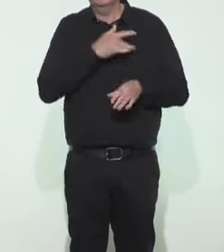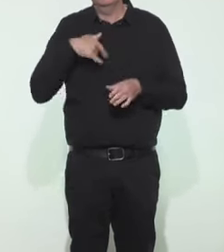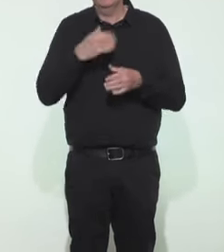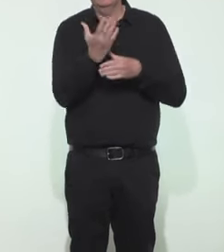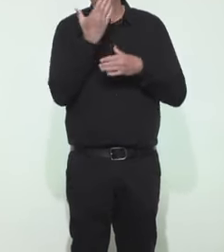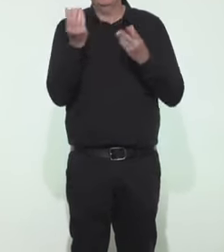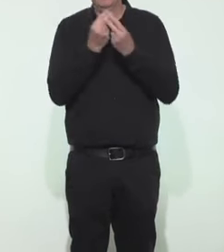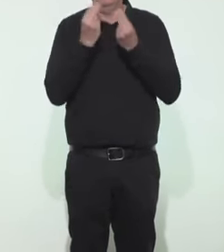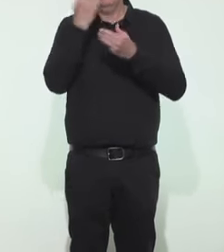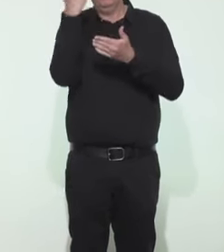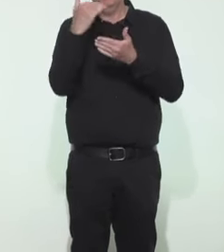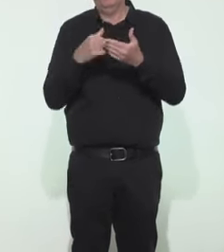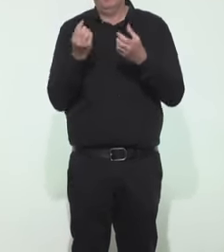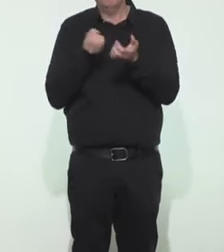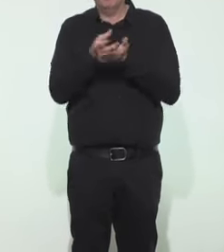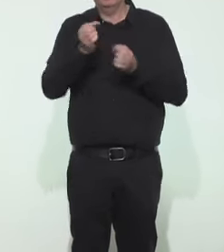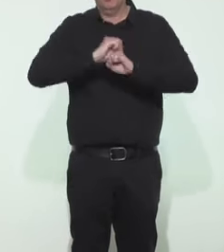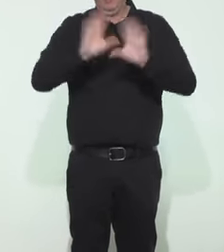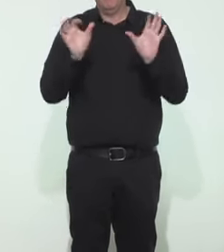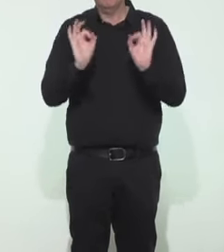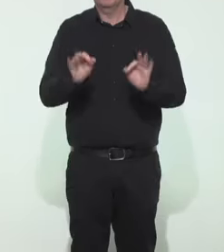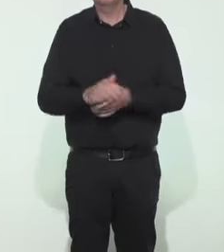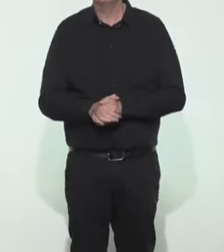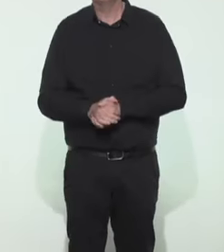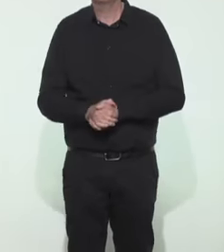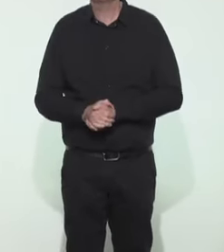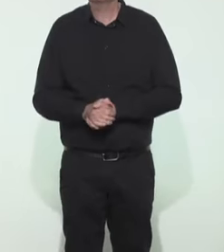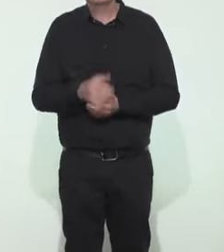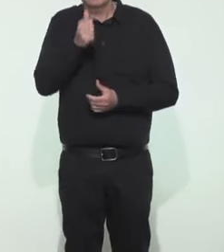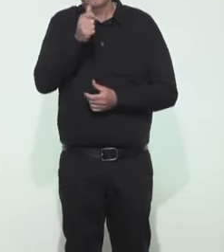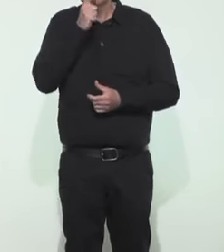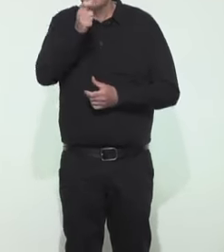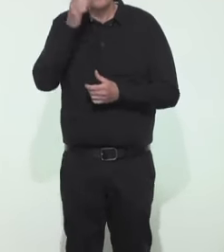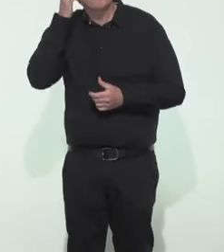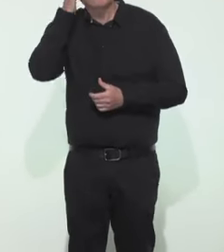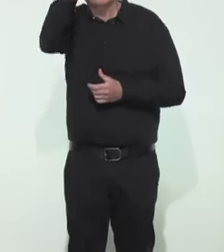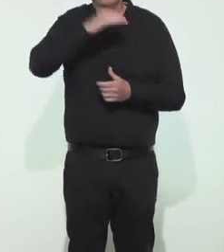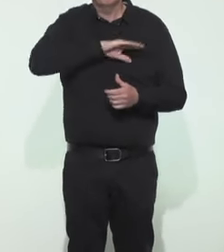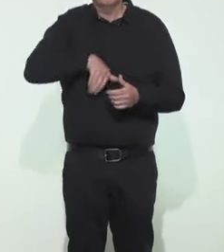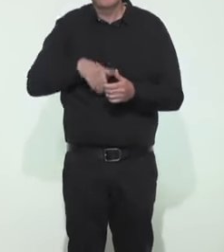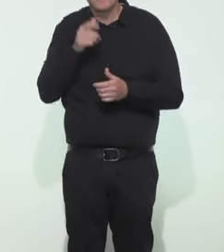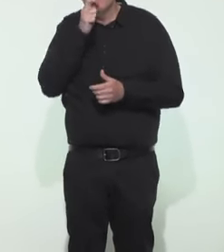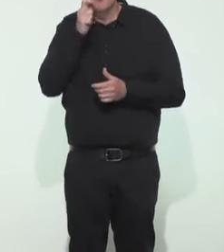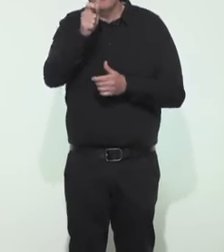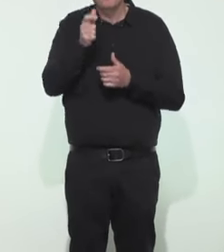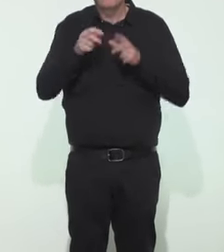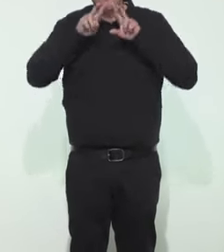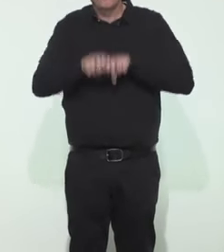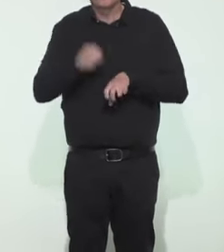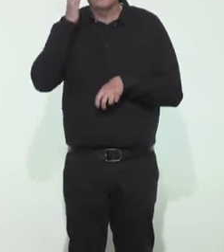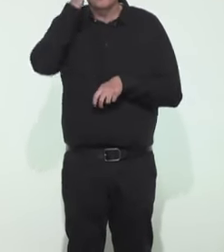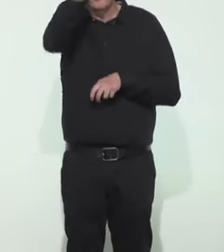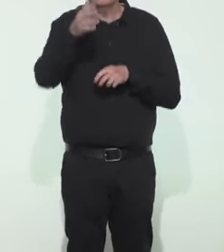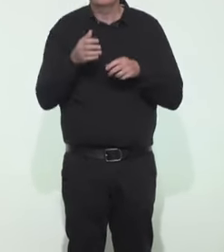enfin je voudrais terminer par un mot important un mot de la de l'avenir hameau de la recherche des essais cliniques sont en cours